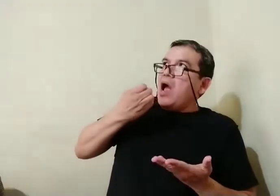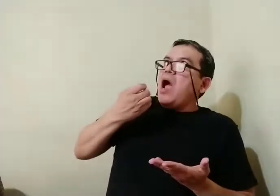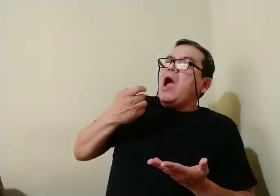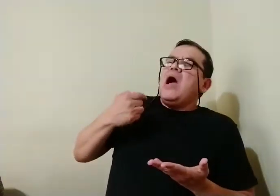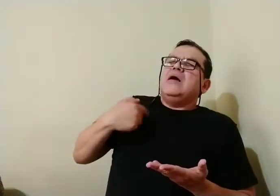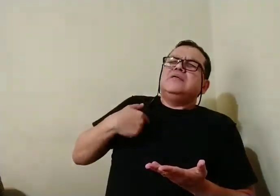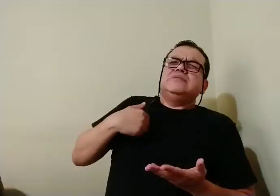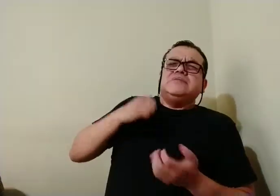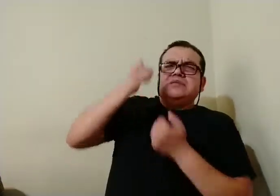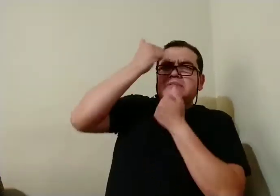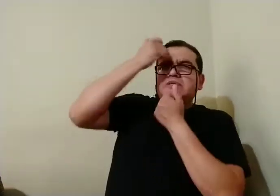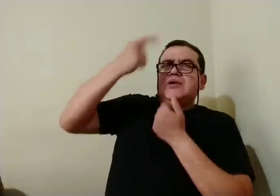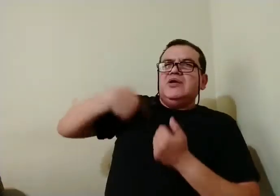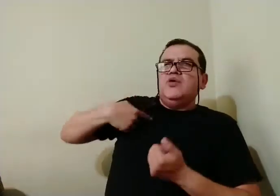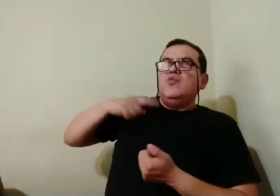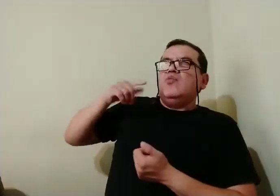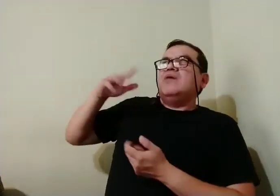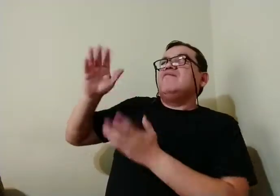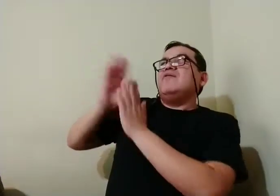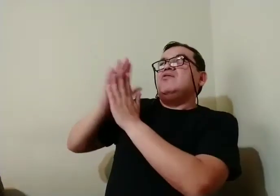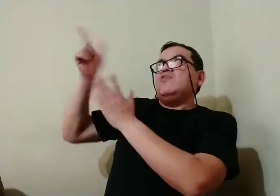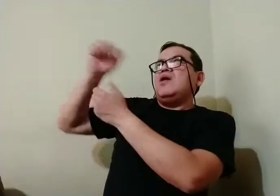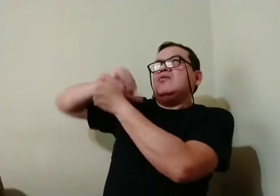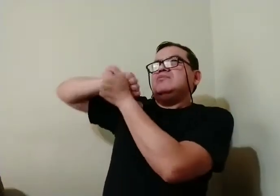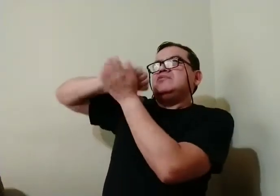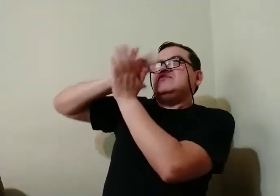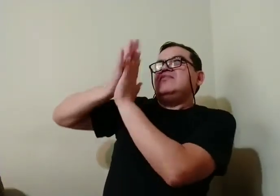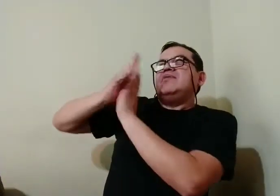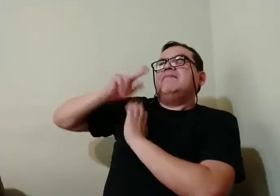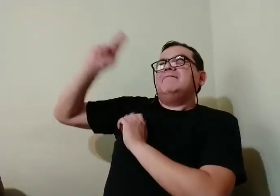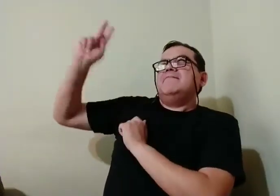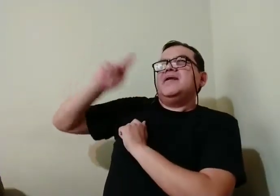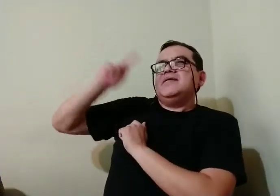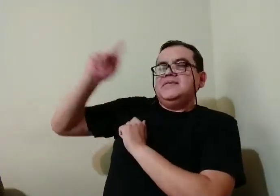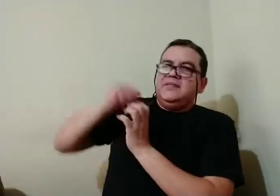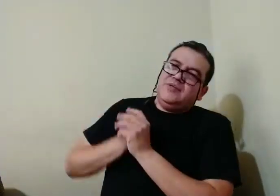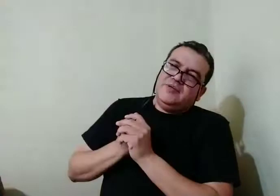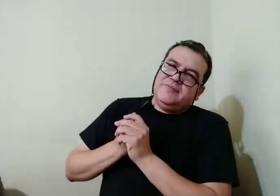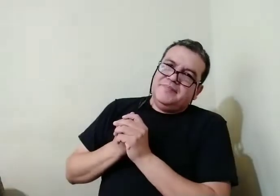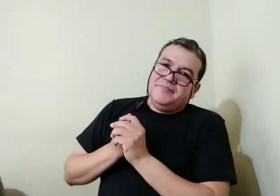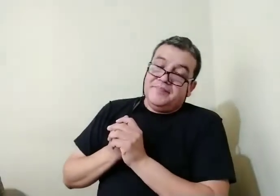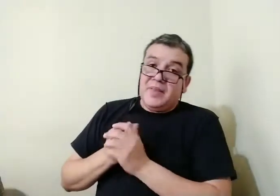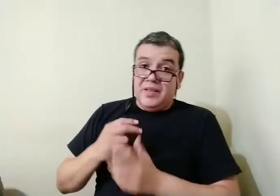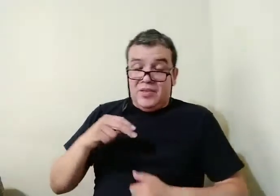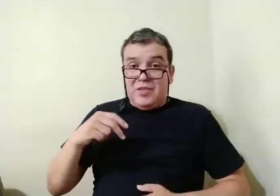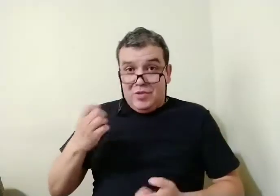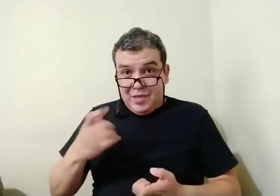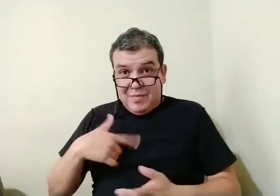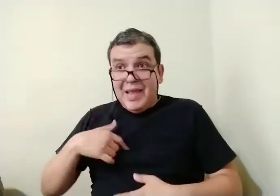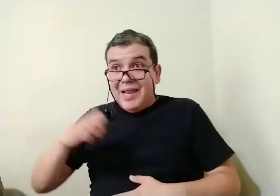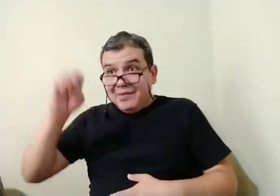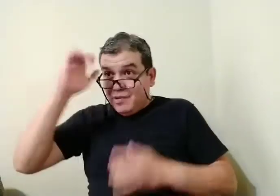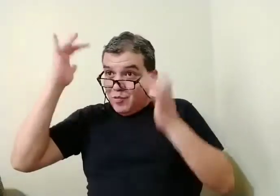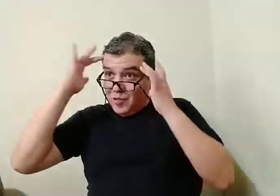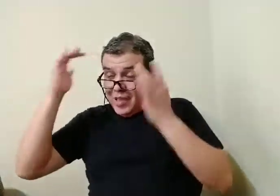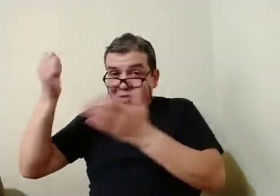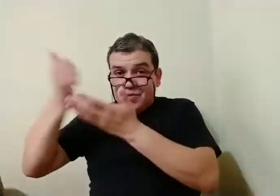Cuando testificamos, cooperamos con el Espíritu Santo para glorificar a Jesús.